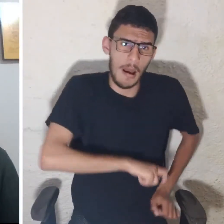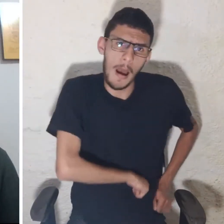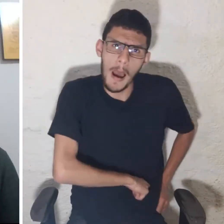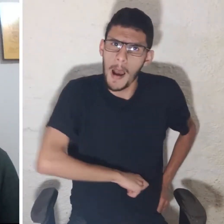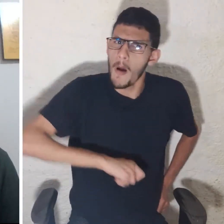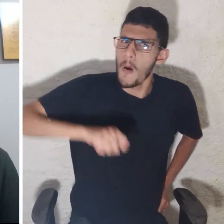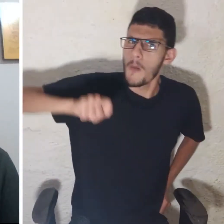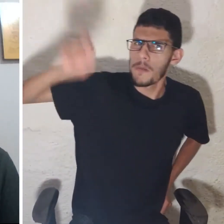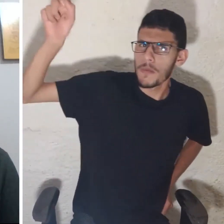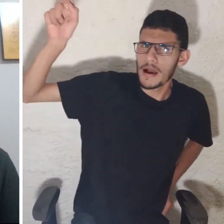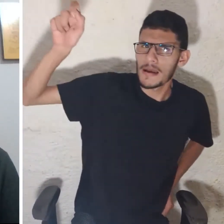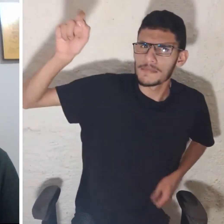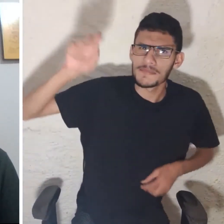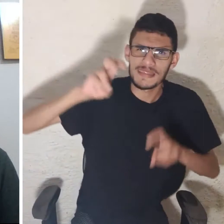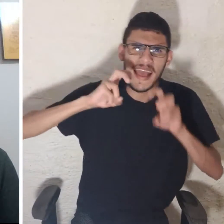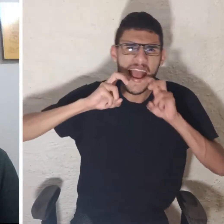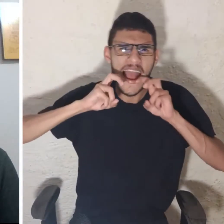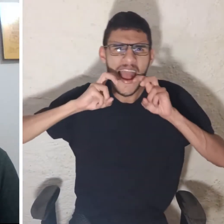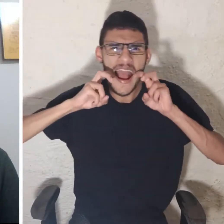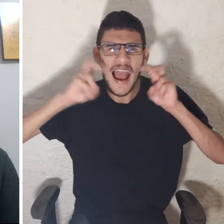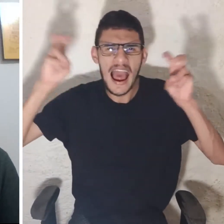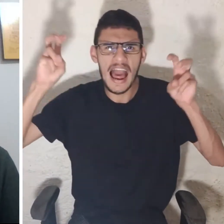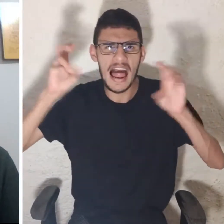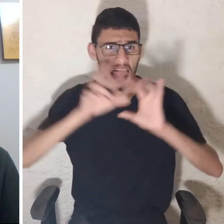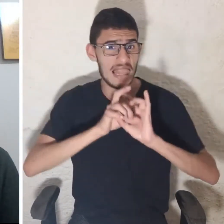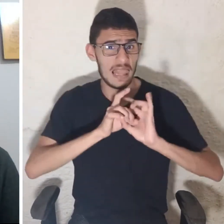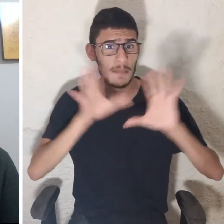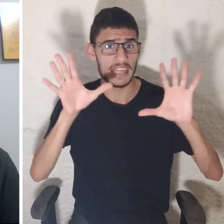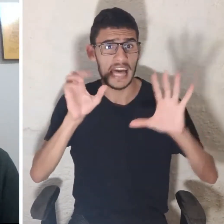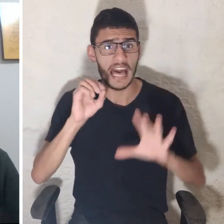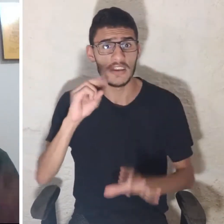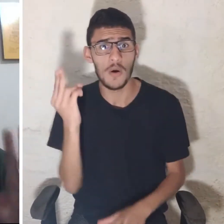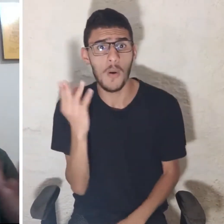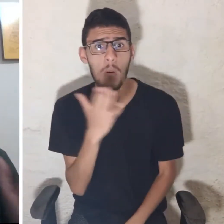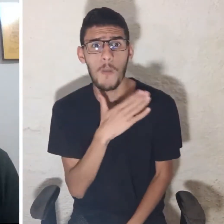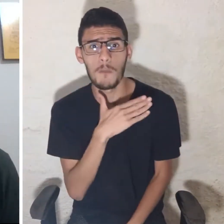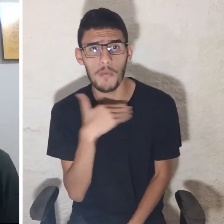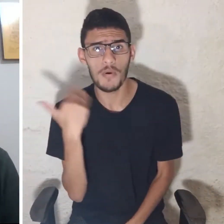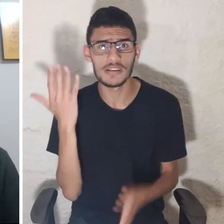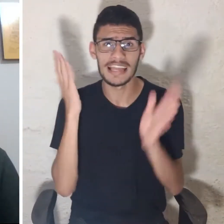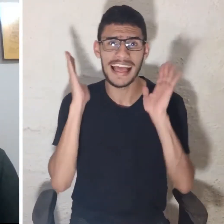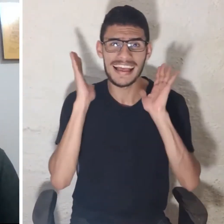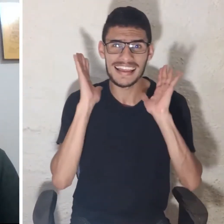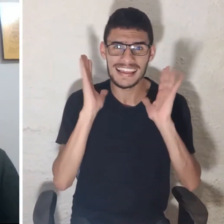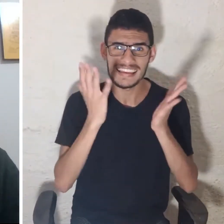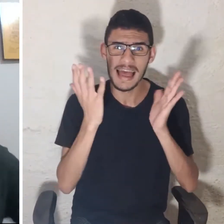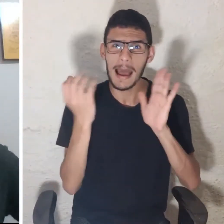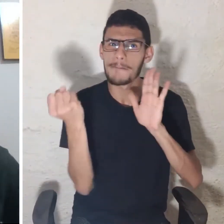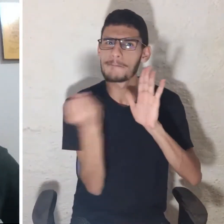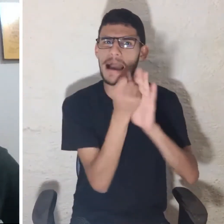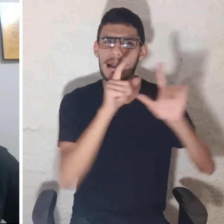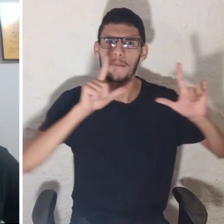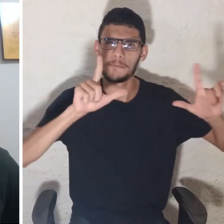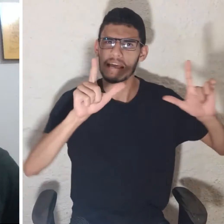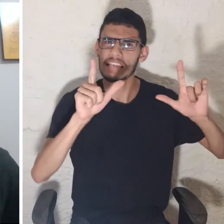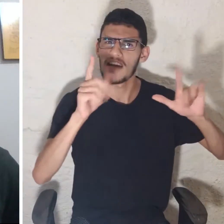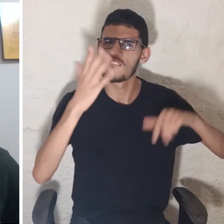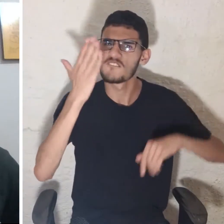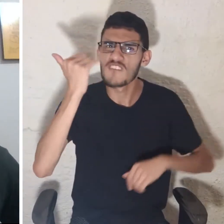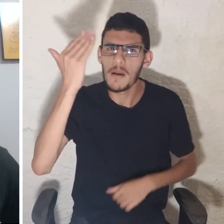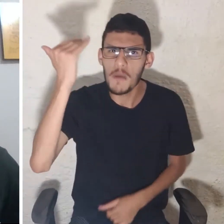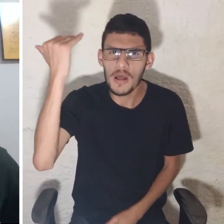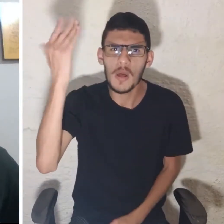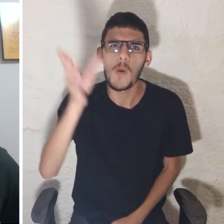dele, né? Como se estivesse lá gritando independência ou morte. Essa é uma das imagens mais famosas, né? Uma das pinturas mais